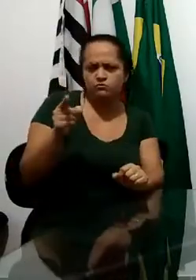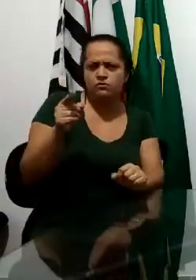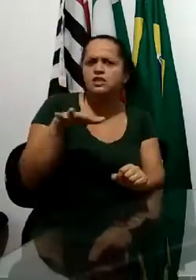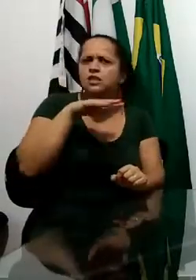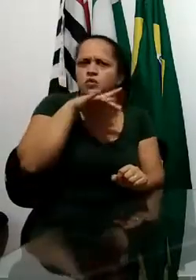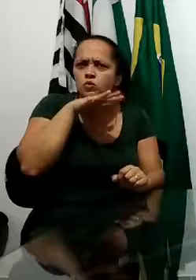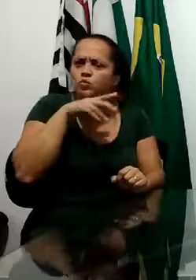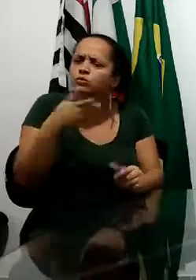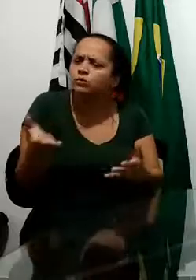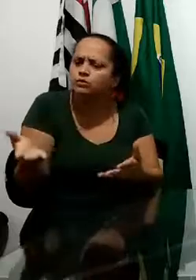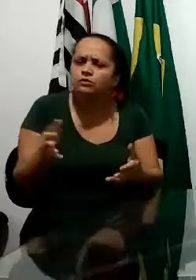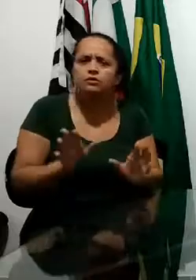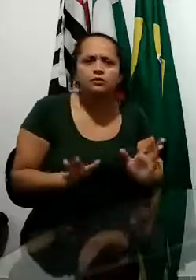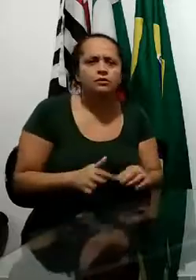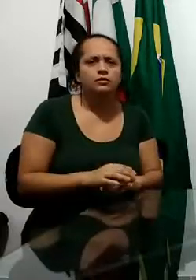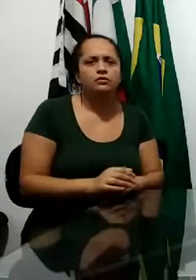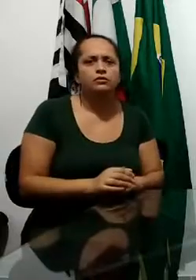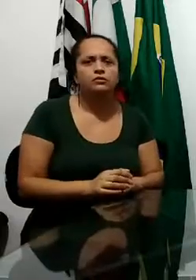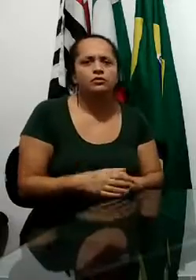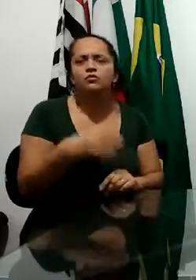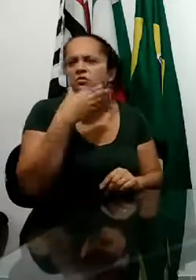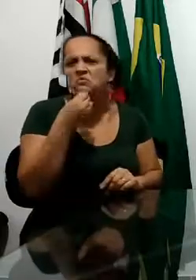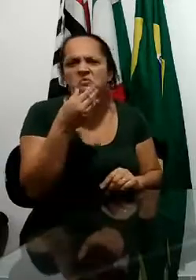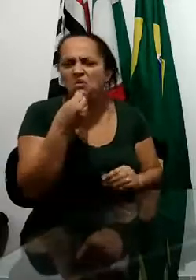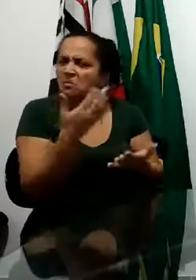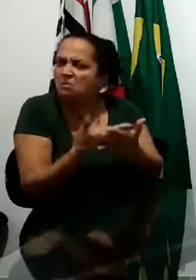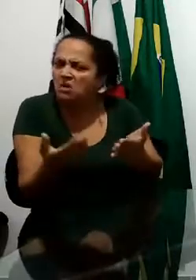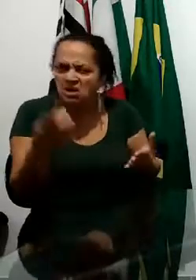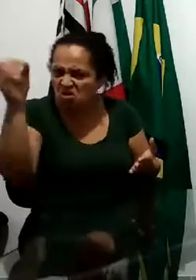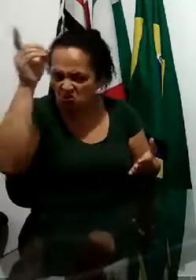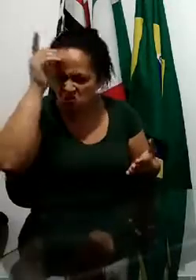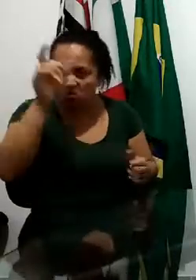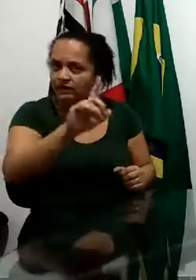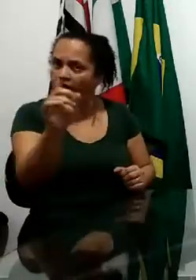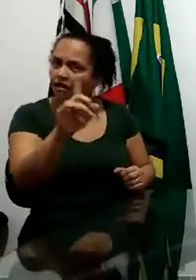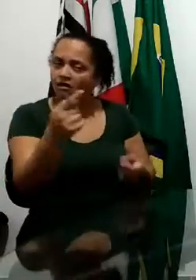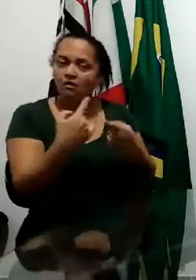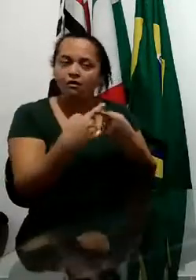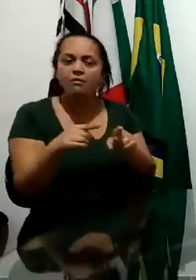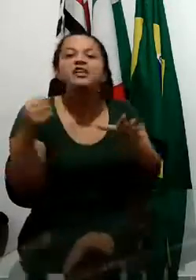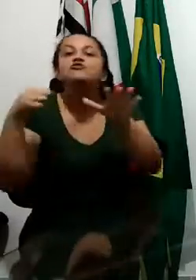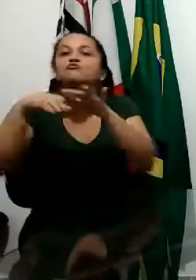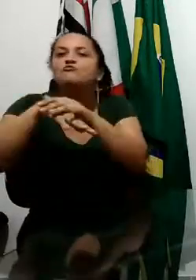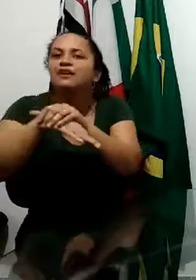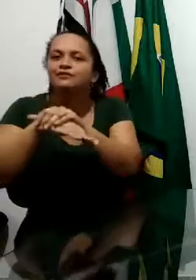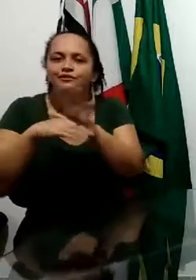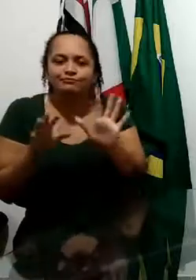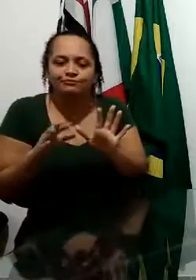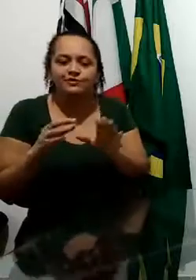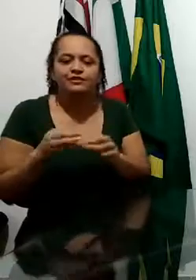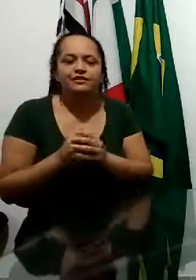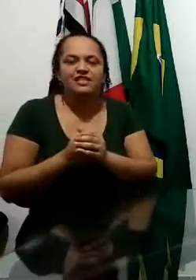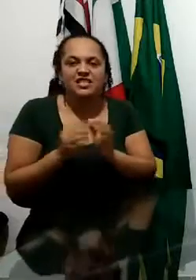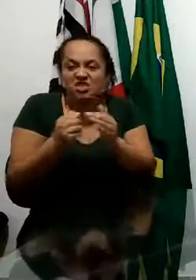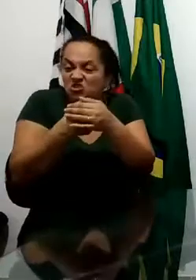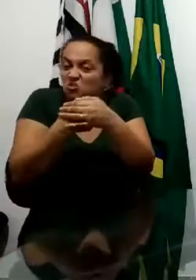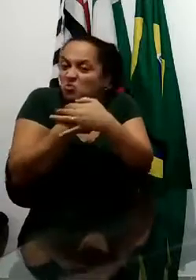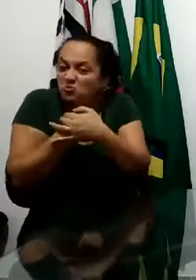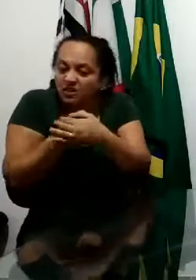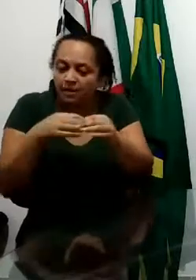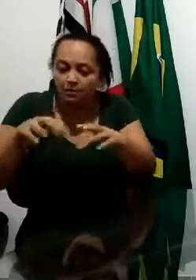né? Ele não perdeu o talento, ele apenas escondeu. Ele cavou